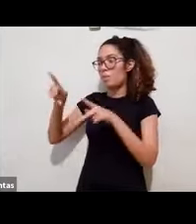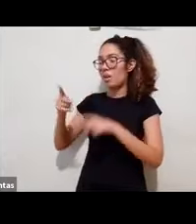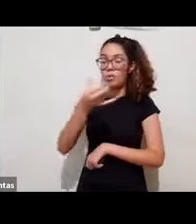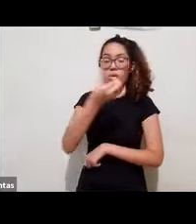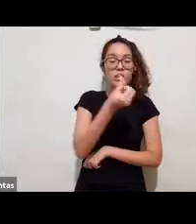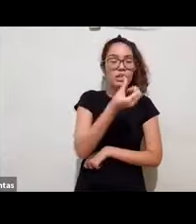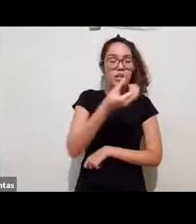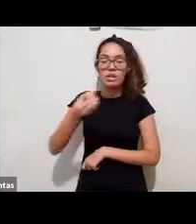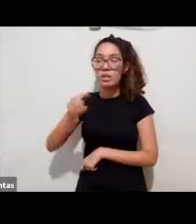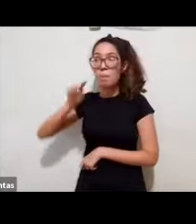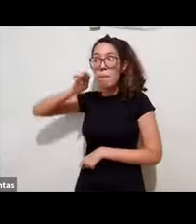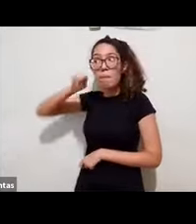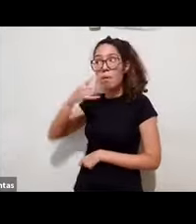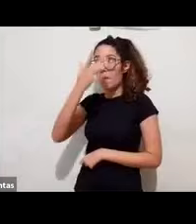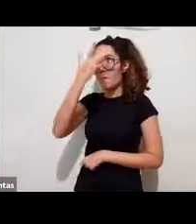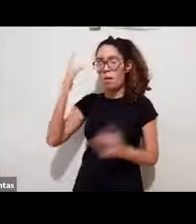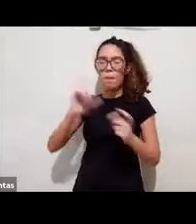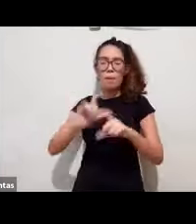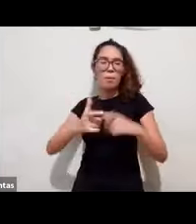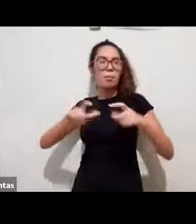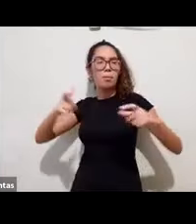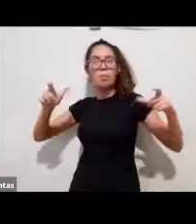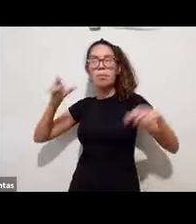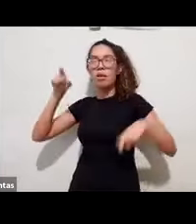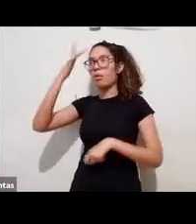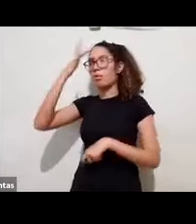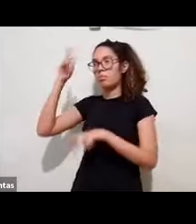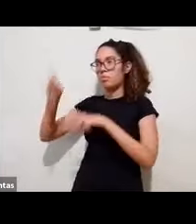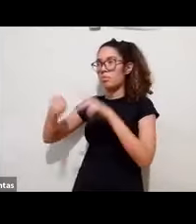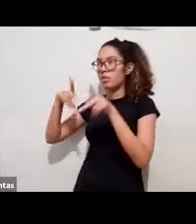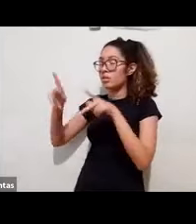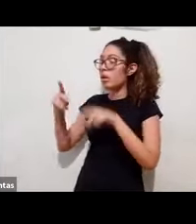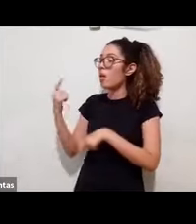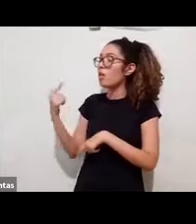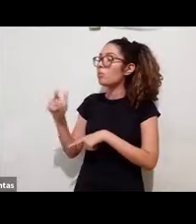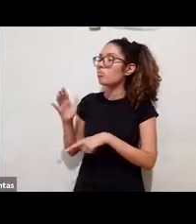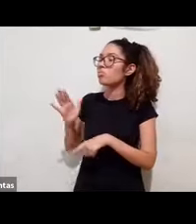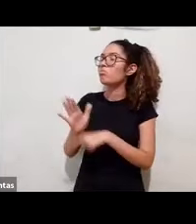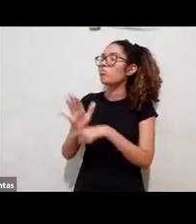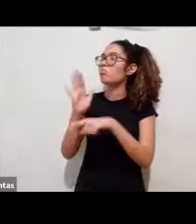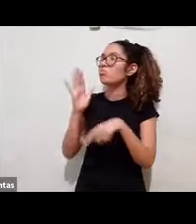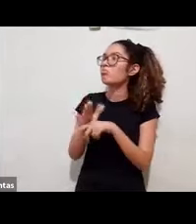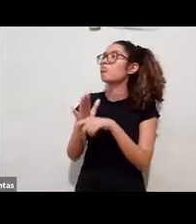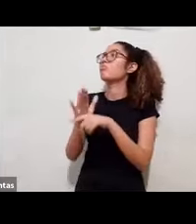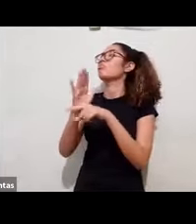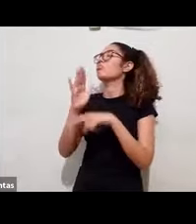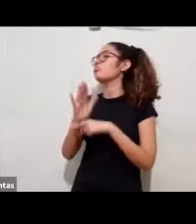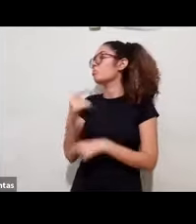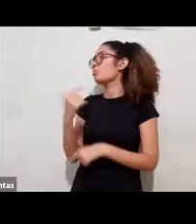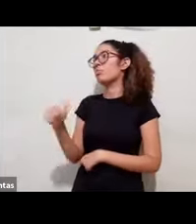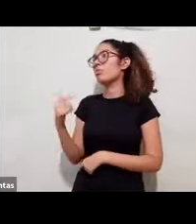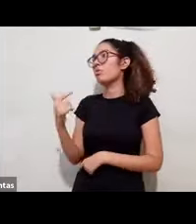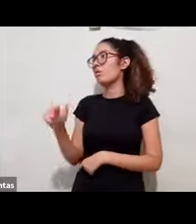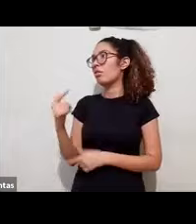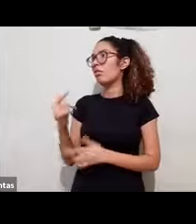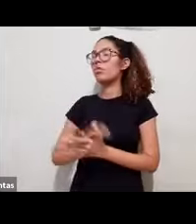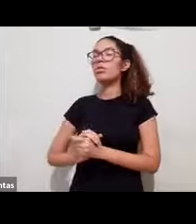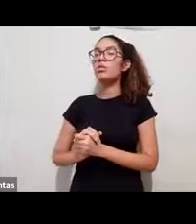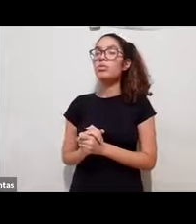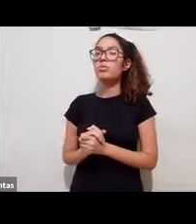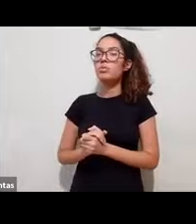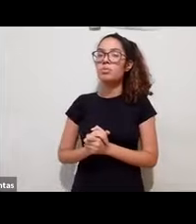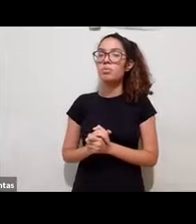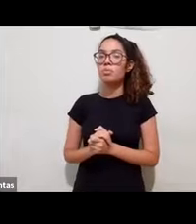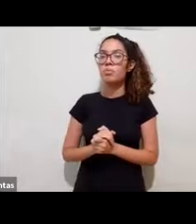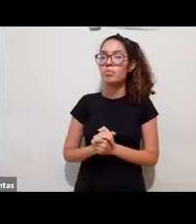cobertura de assistência de assistência em saúde mental, né, a partir da sua densidade populacional,